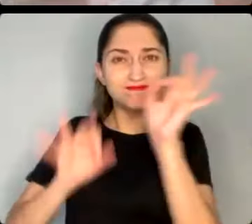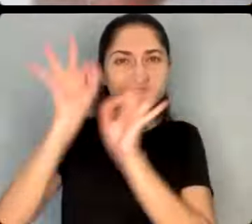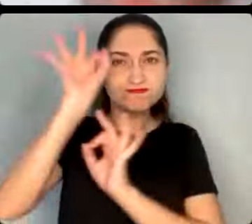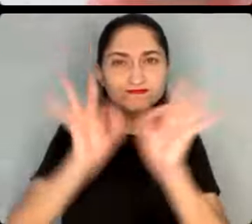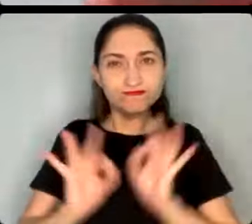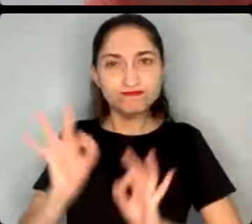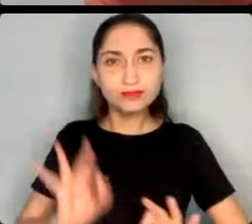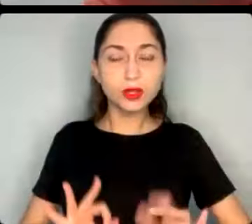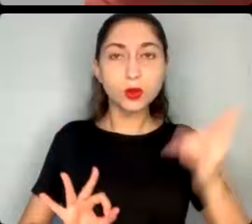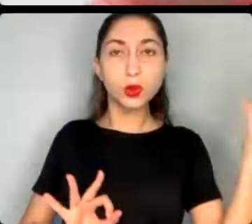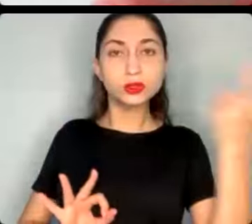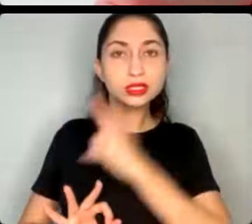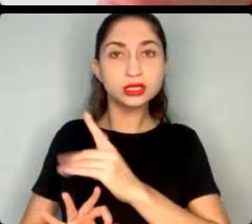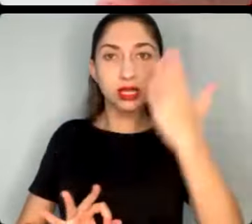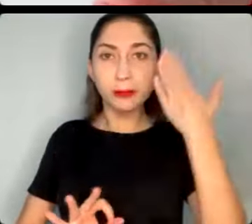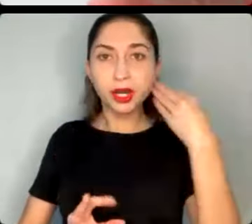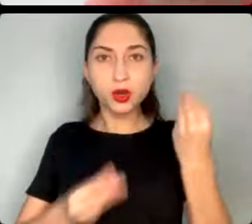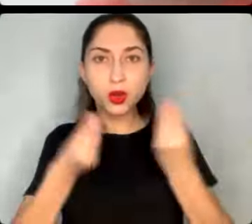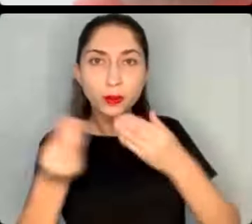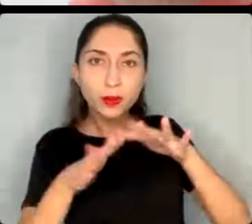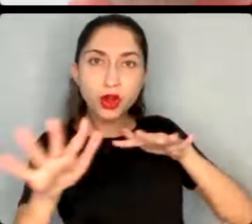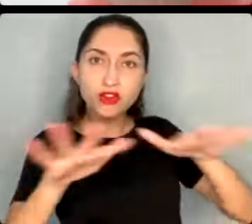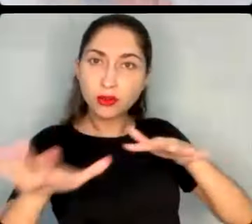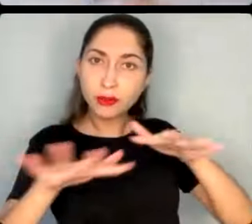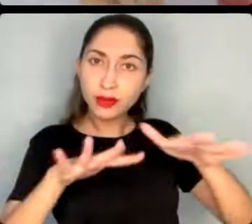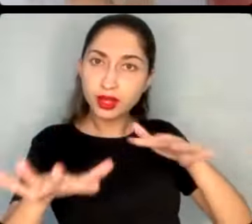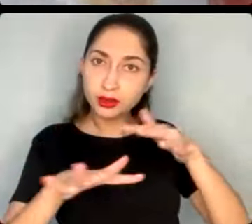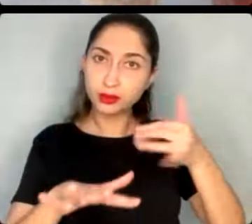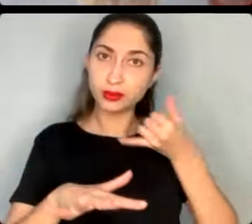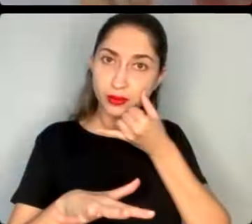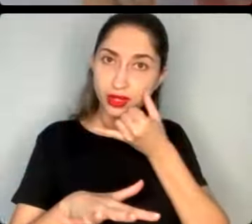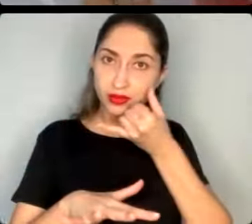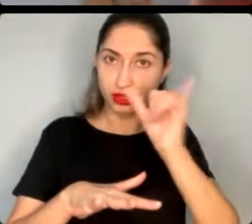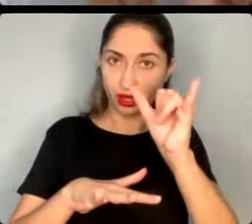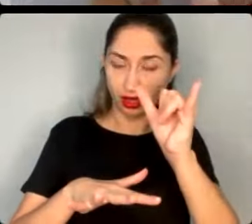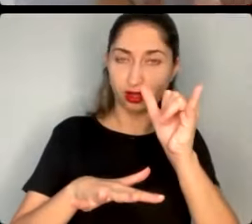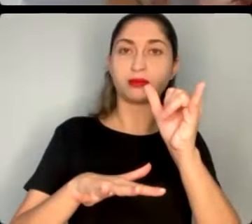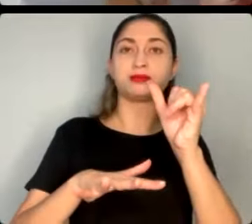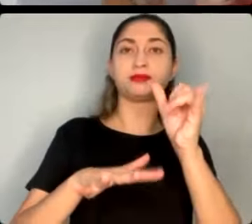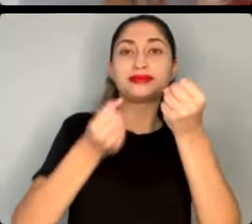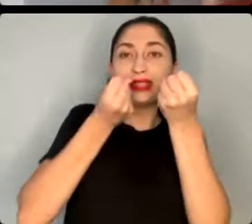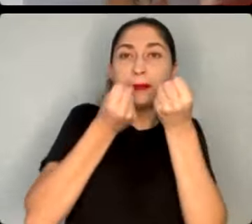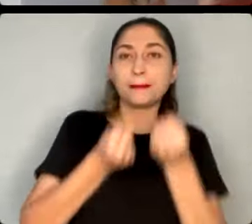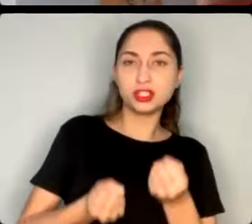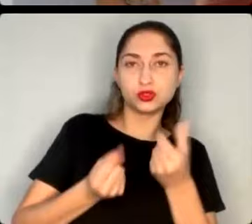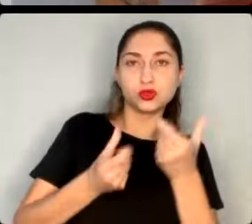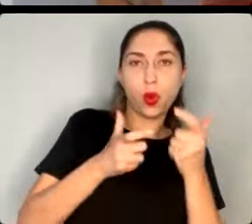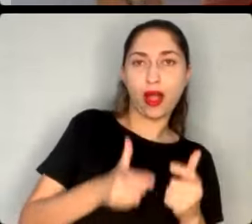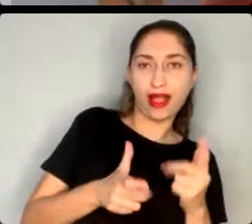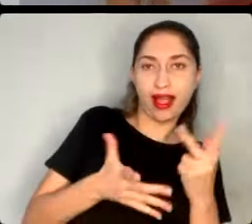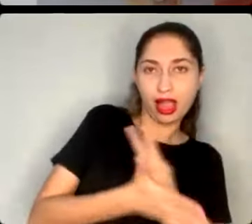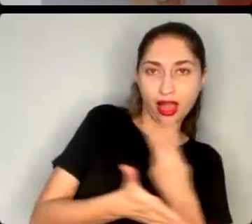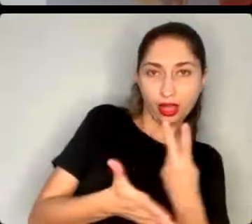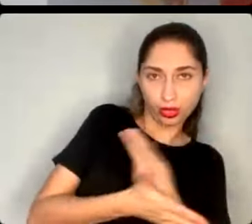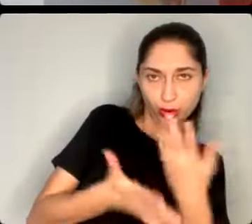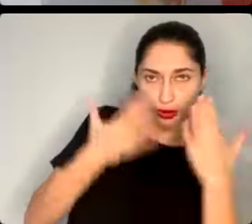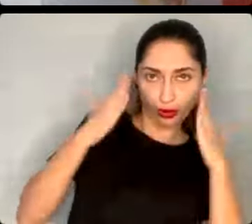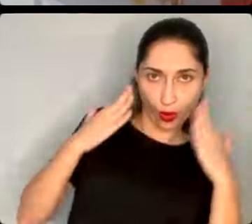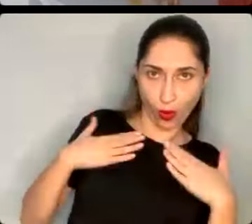do tórax, vai recair aqui sobre o tórax, sobre